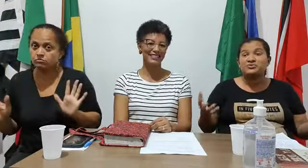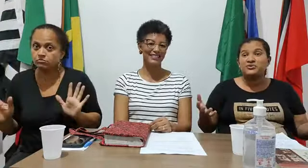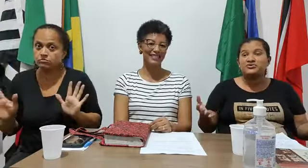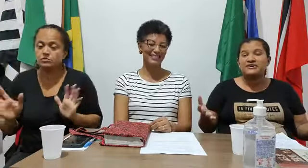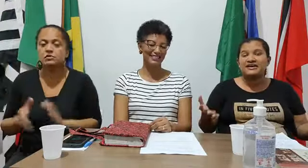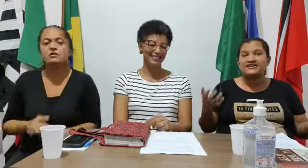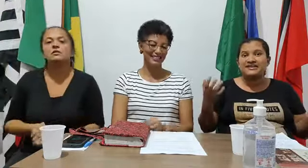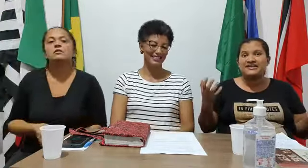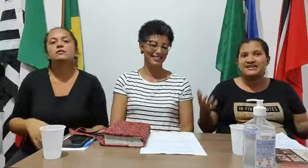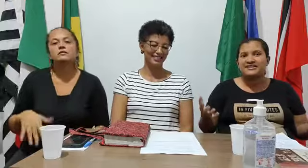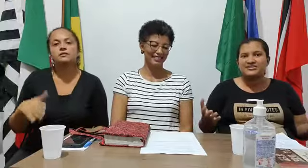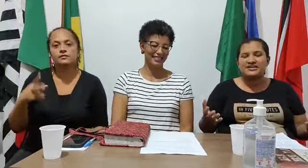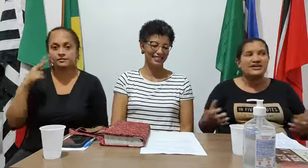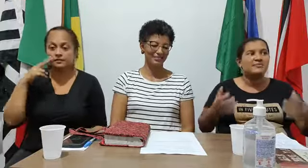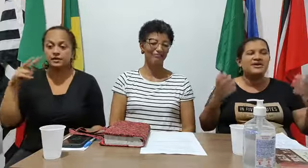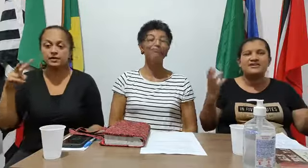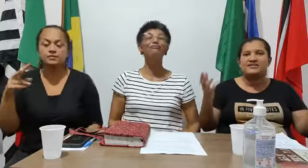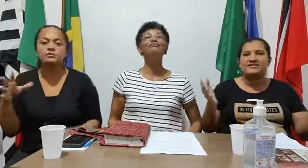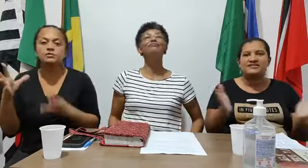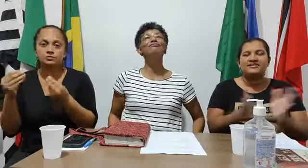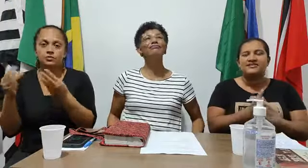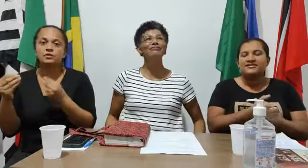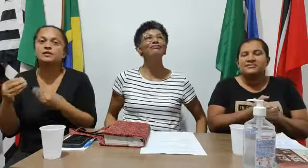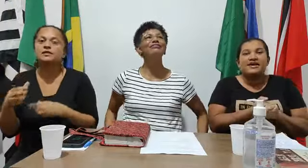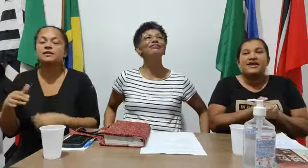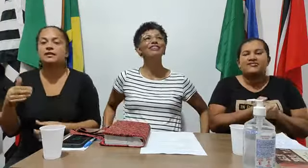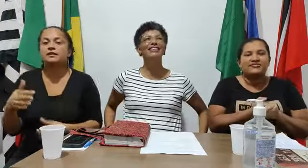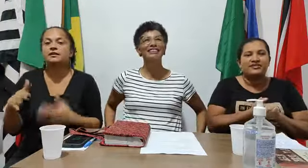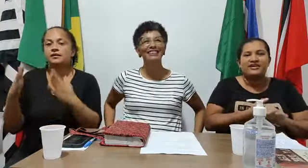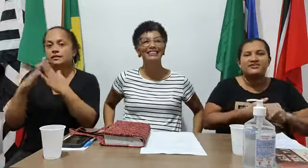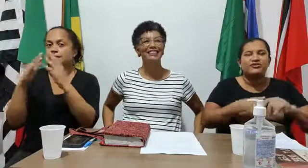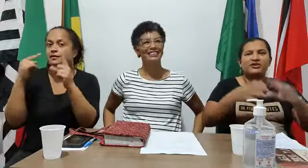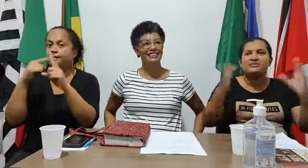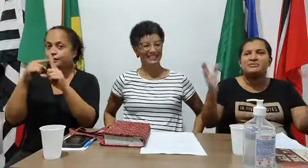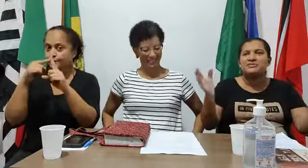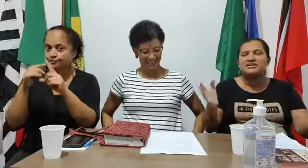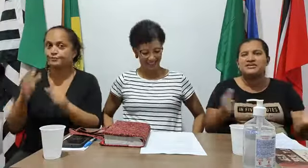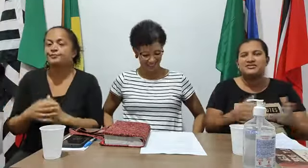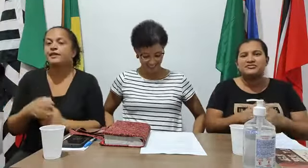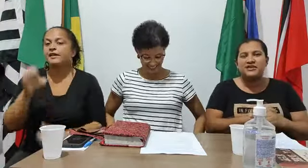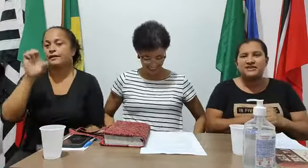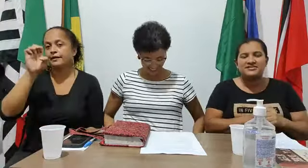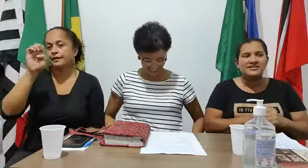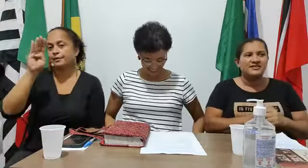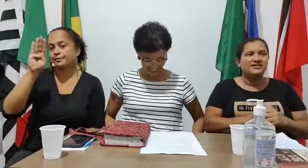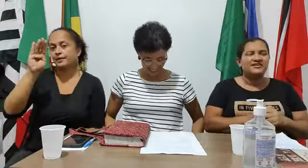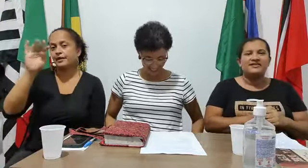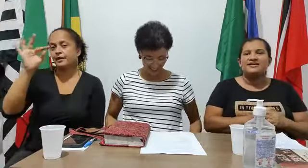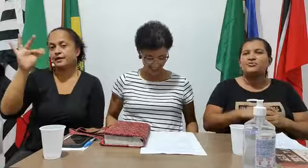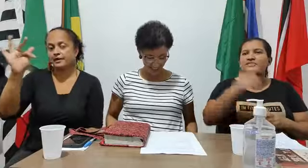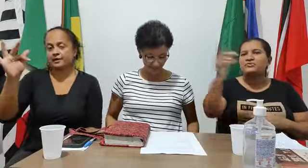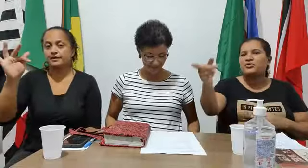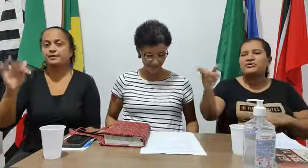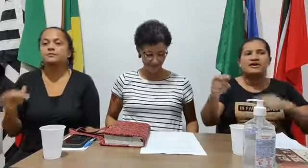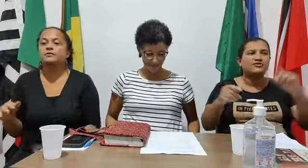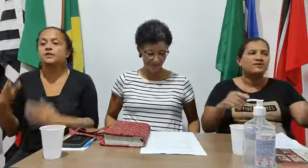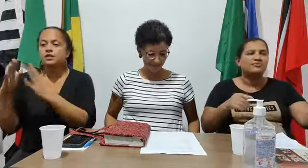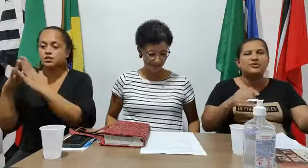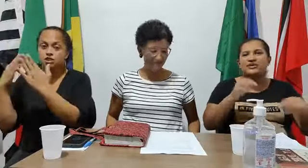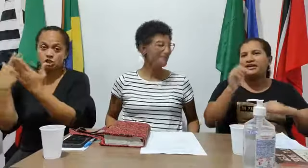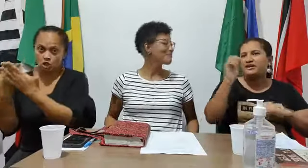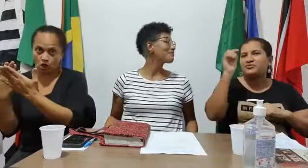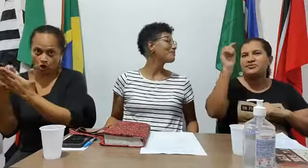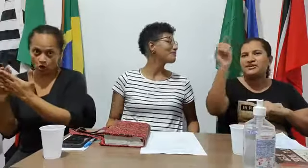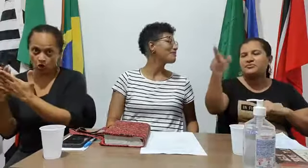vê isso muito claro na igreja, né? EBF, né? Escola Bíblica de Férias. Um sabe cortar, outro